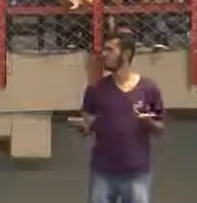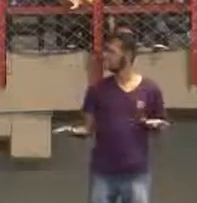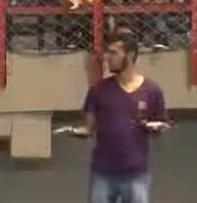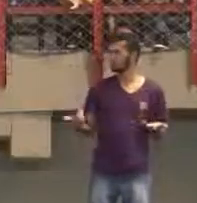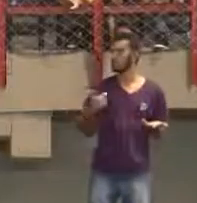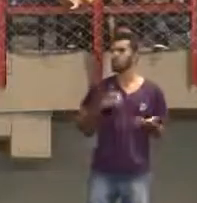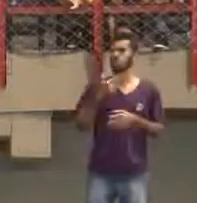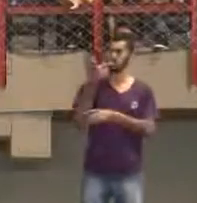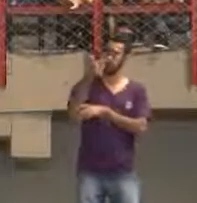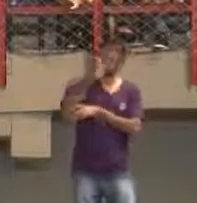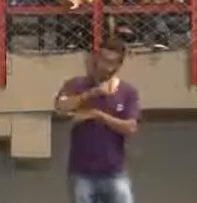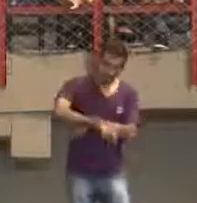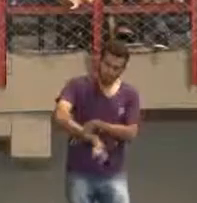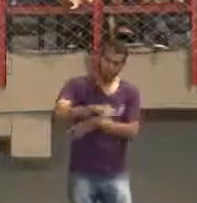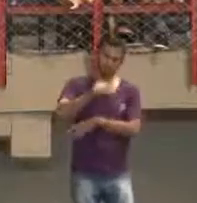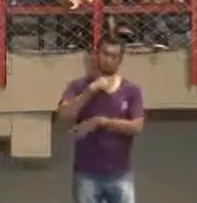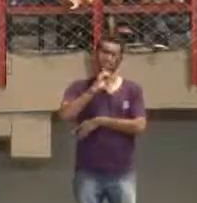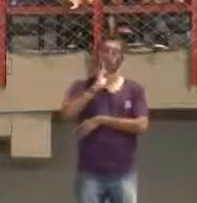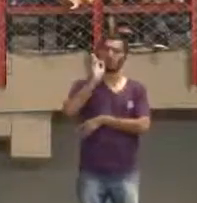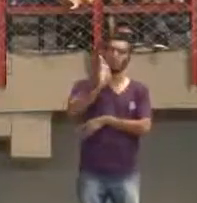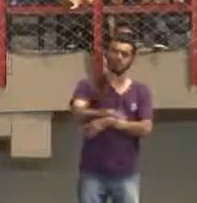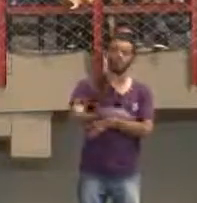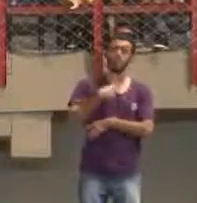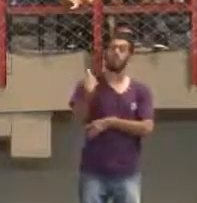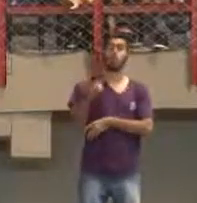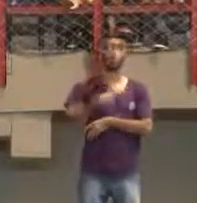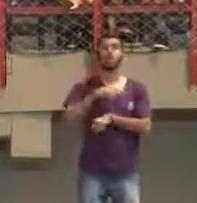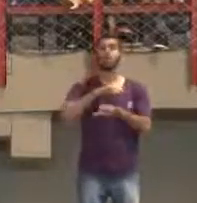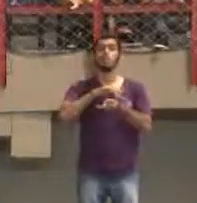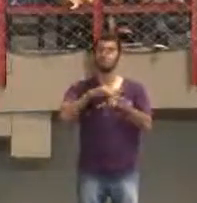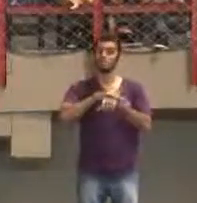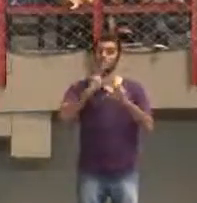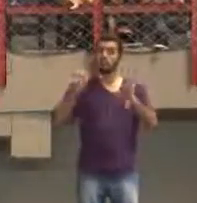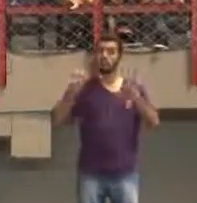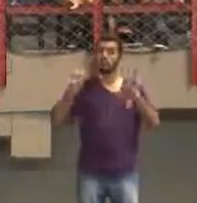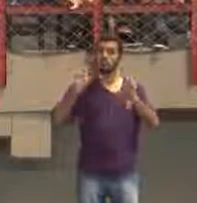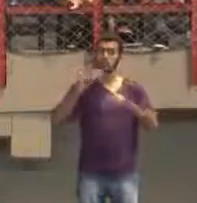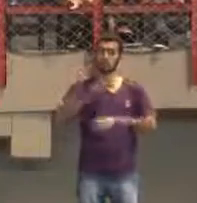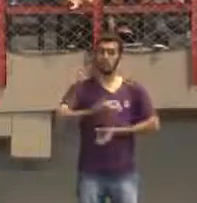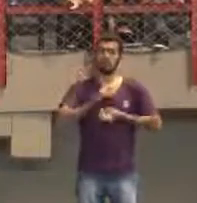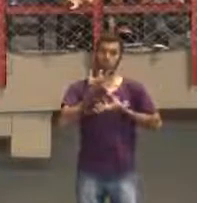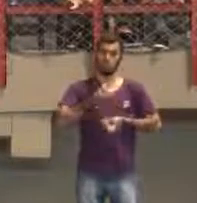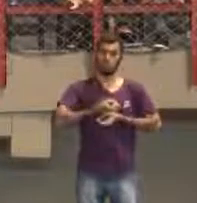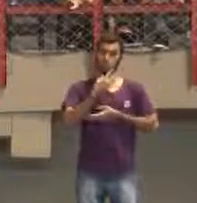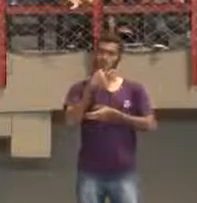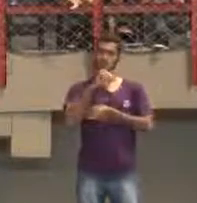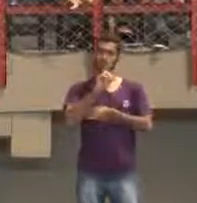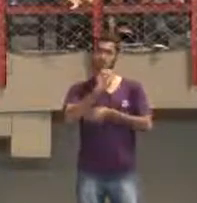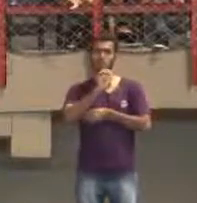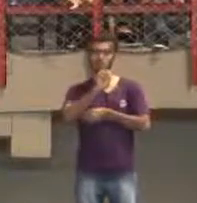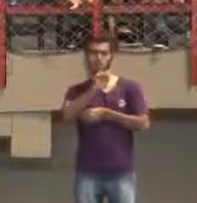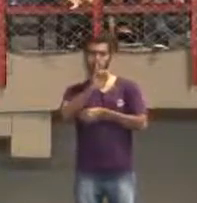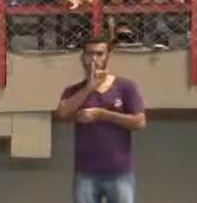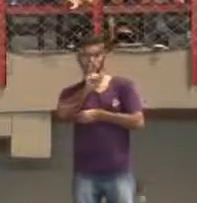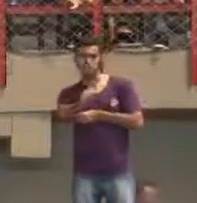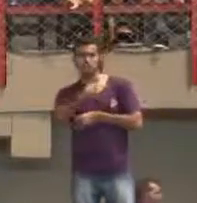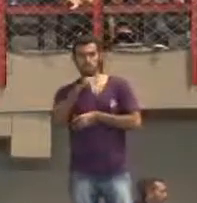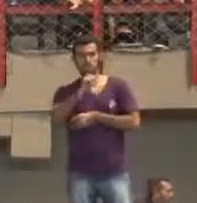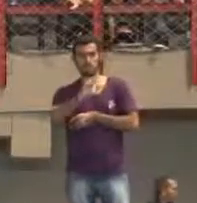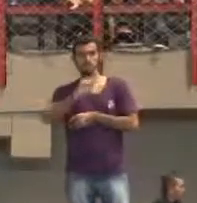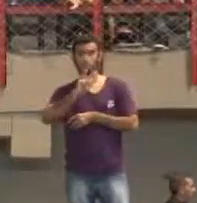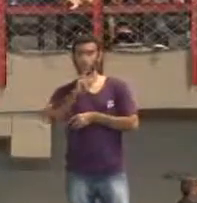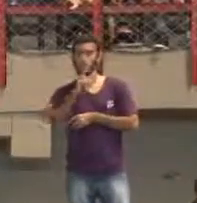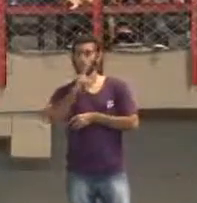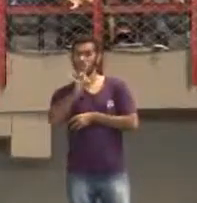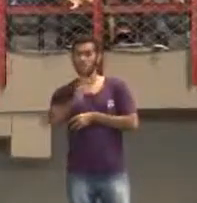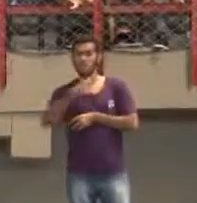bora de novo estamos falando de poesia poesia Machado de Assis é o grande nome no